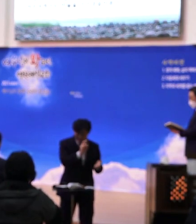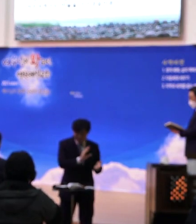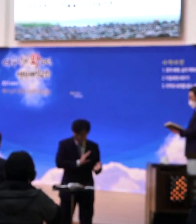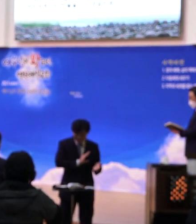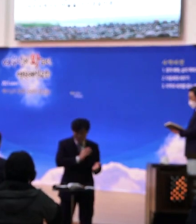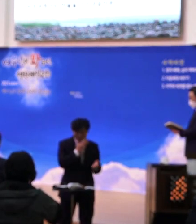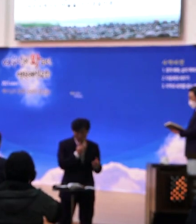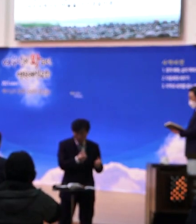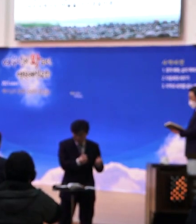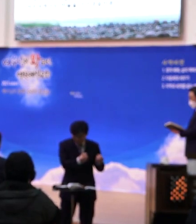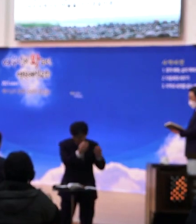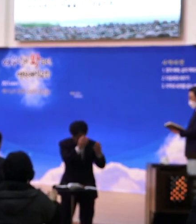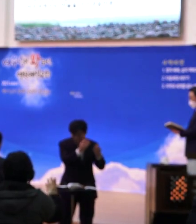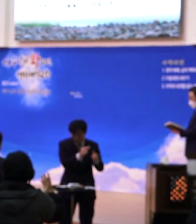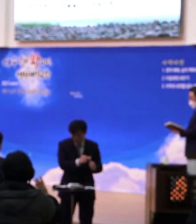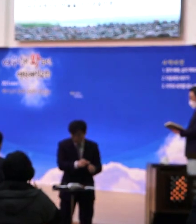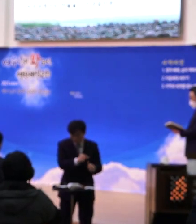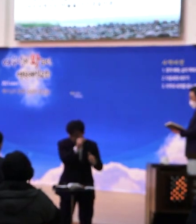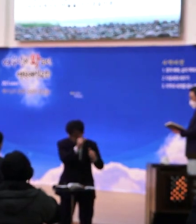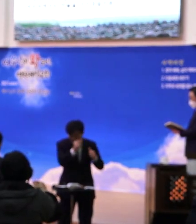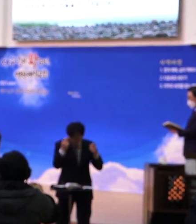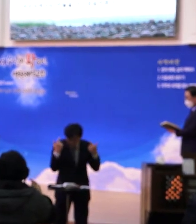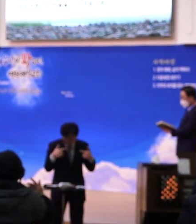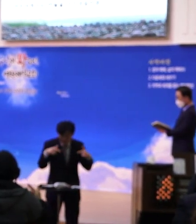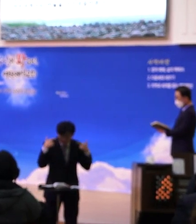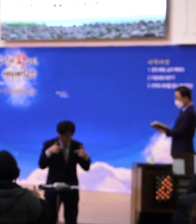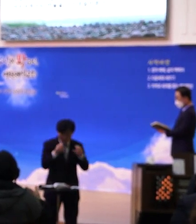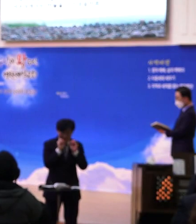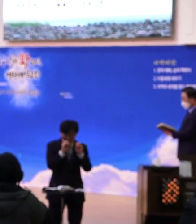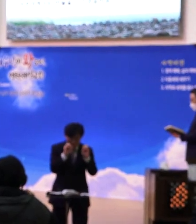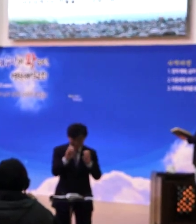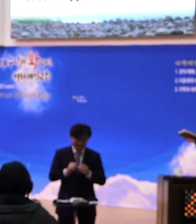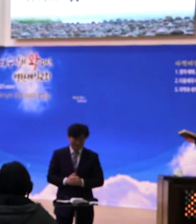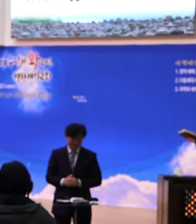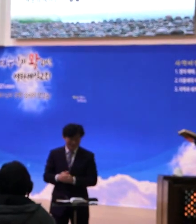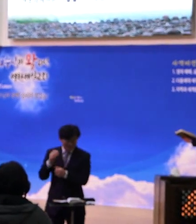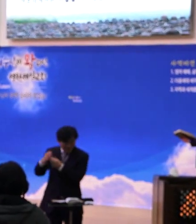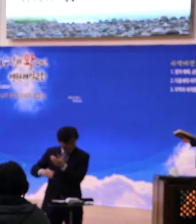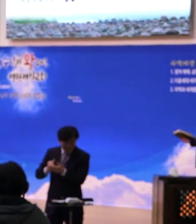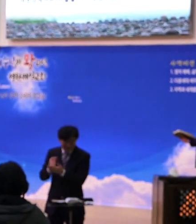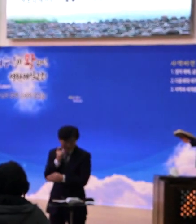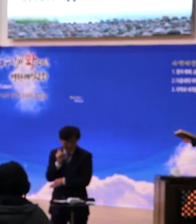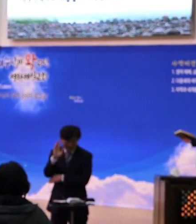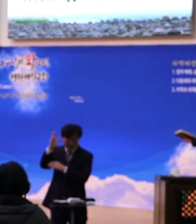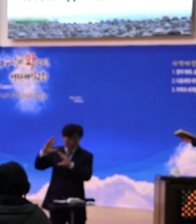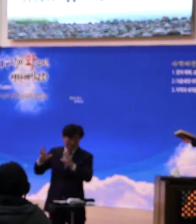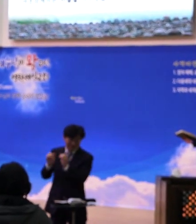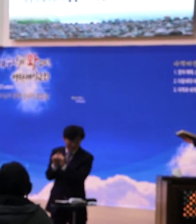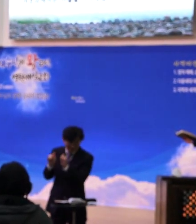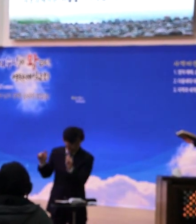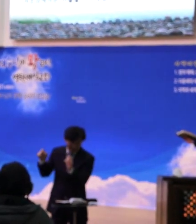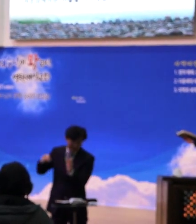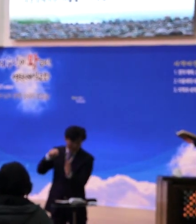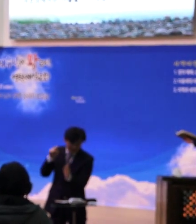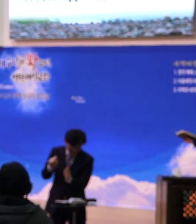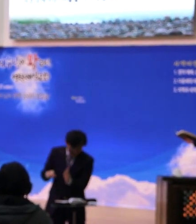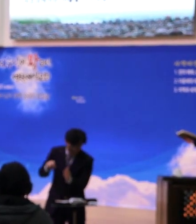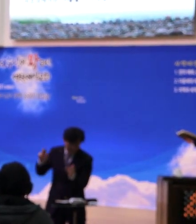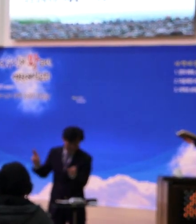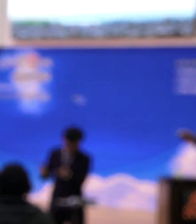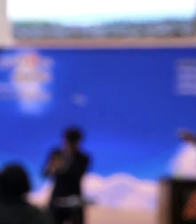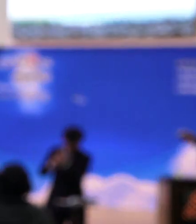이름을 송축하며 그의 공헌을 날마다 전파할지어다. 그의 영광을 백성들 가운데에 그의 기이한